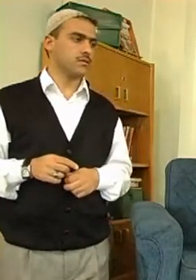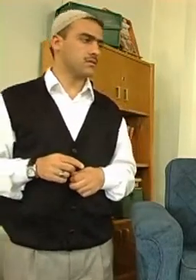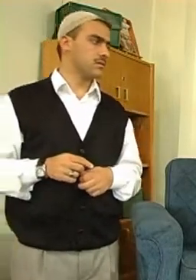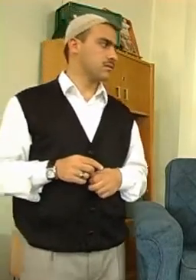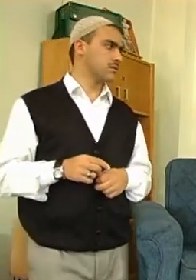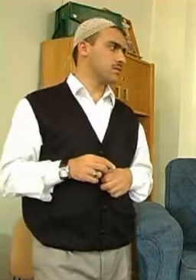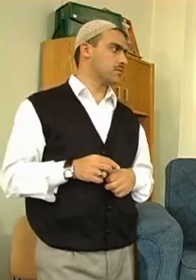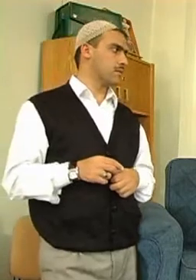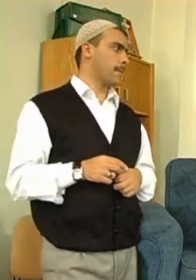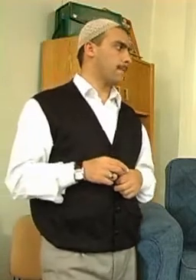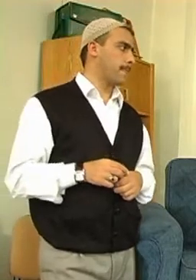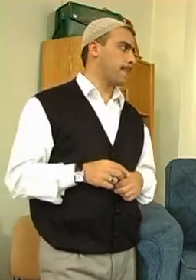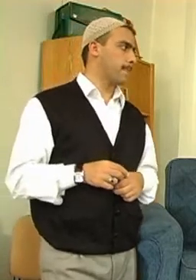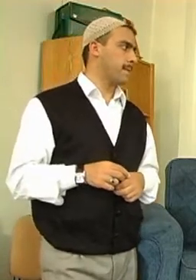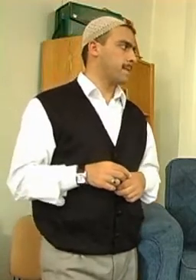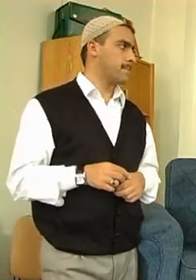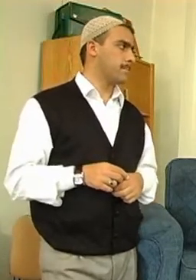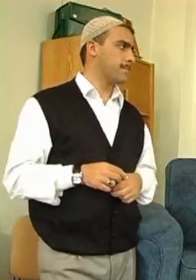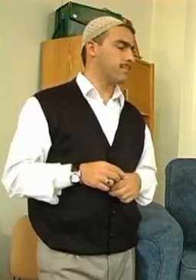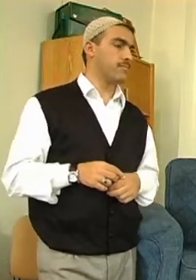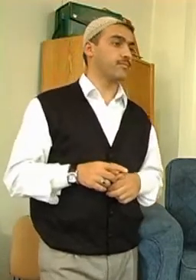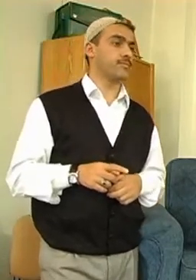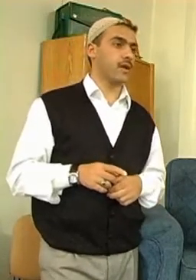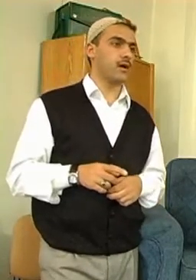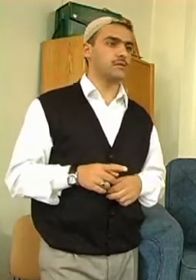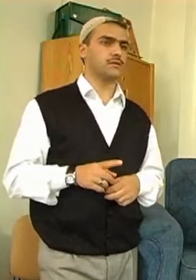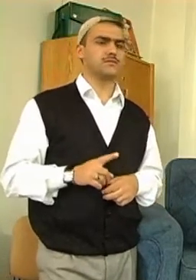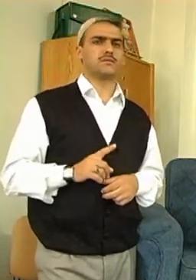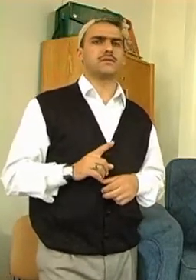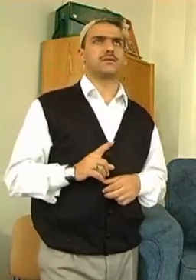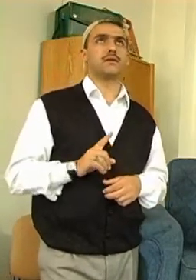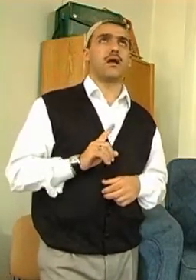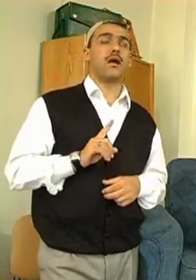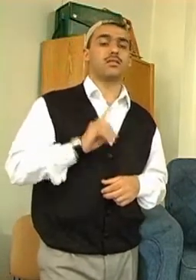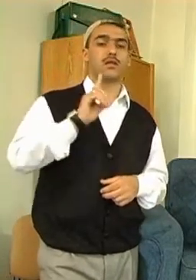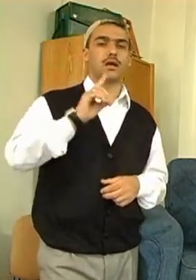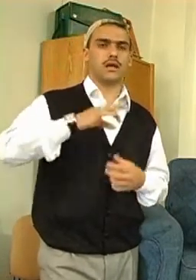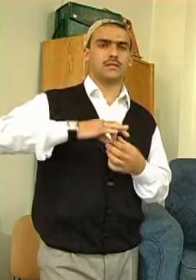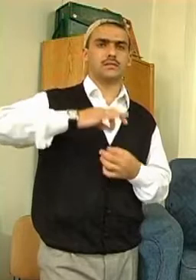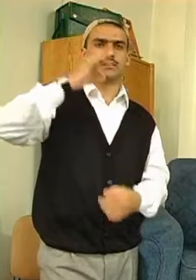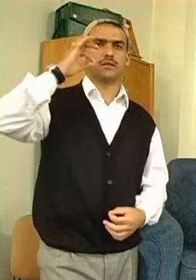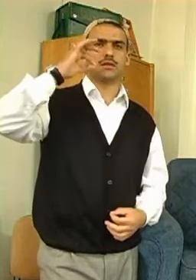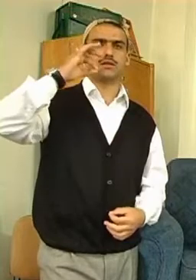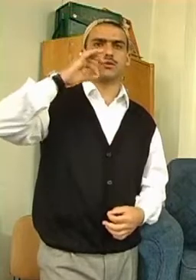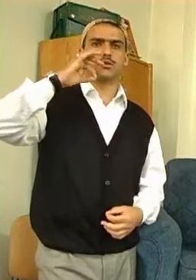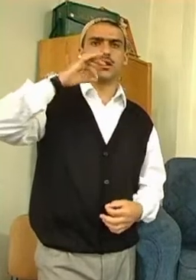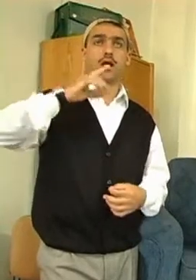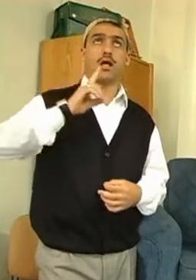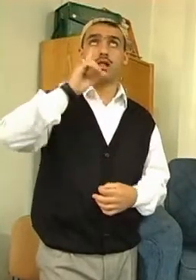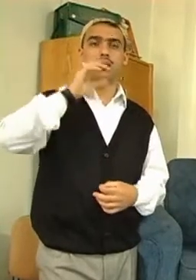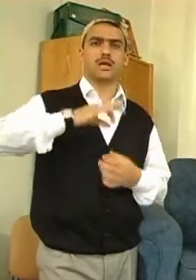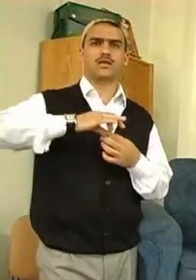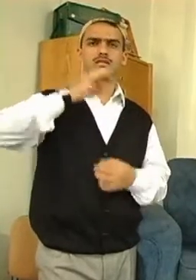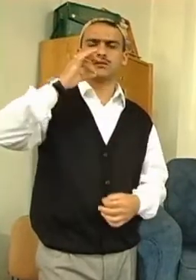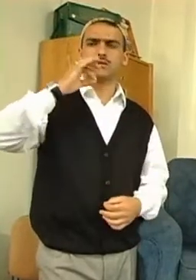musaggar suretinde yaratmış. Oldu Ahsen-i Takvim. Bütün esmanın cilvesine mazhar. Bütün isimler